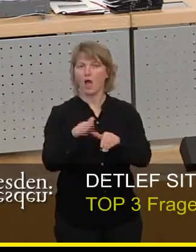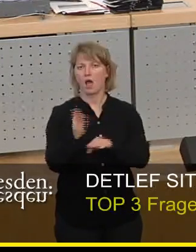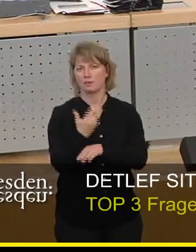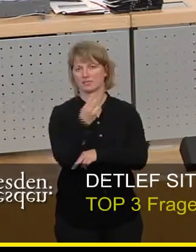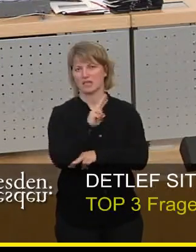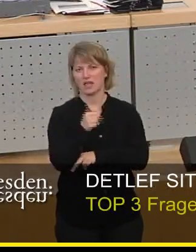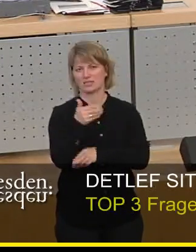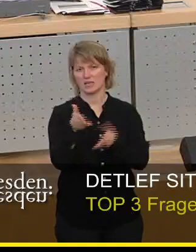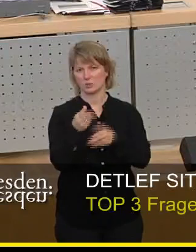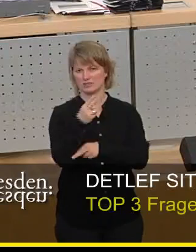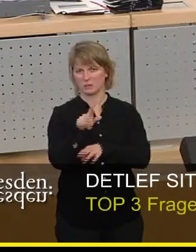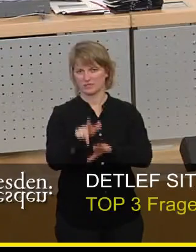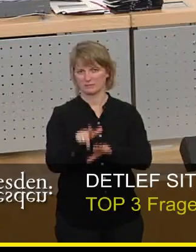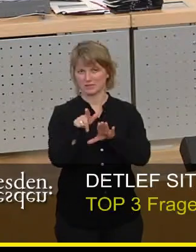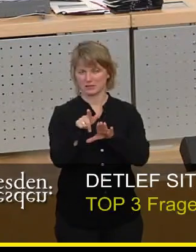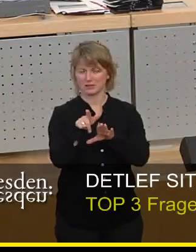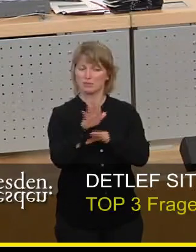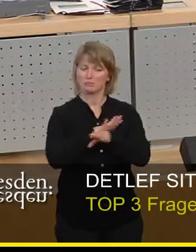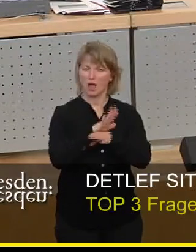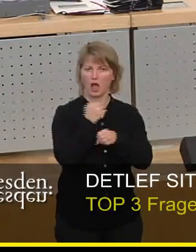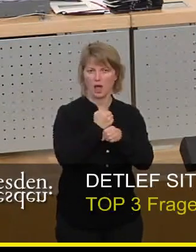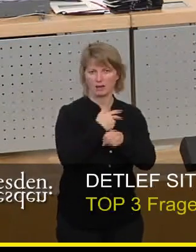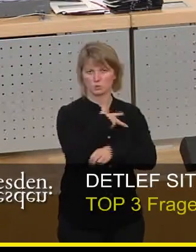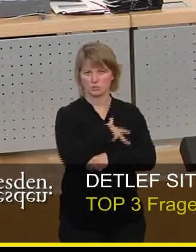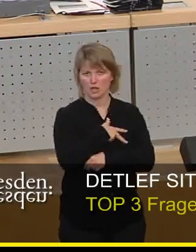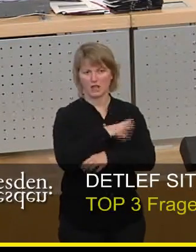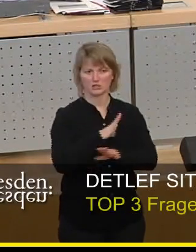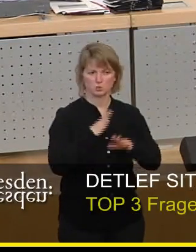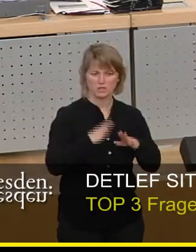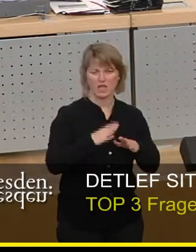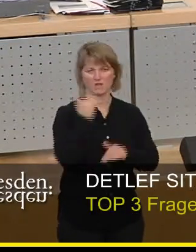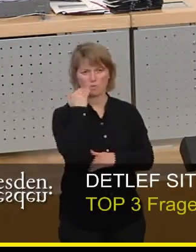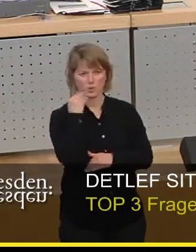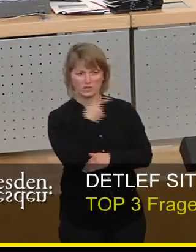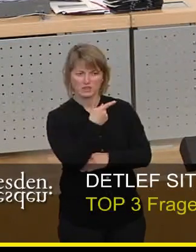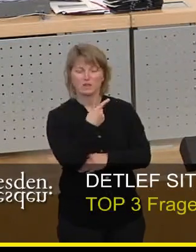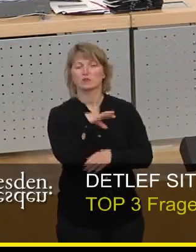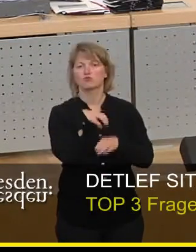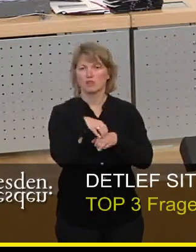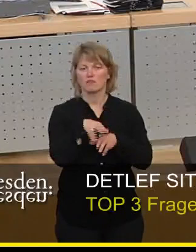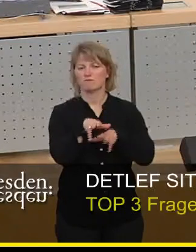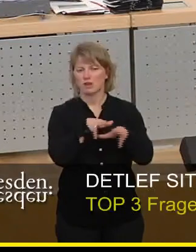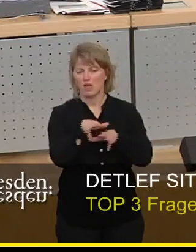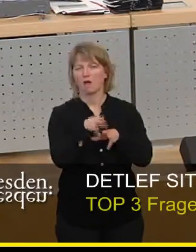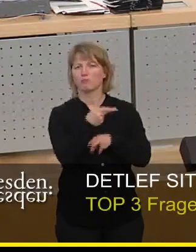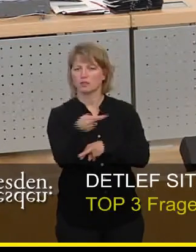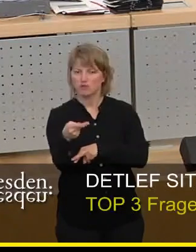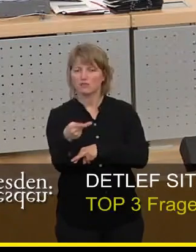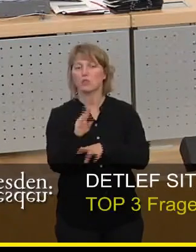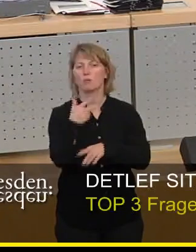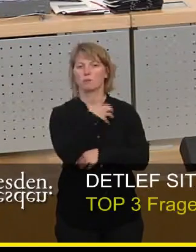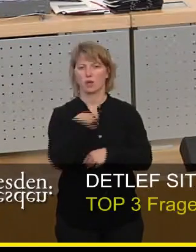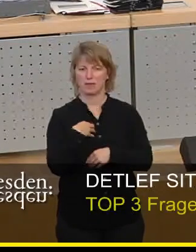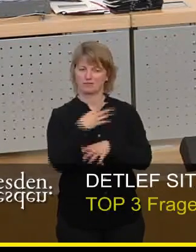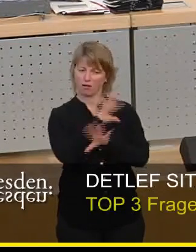Recht, Arbeits-, Soziales, Gesundheit und Wohnen, Stadtentwicklung, Bau, Verkehr und Liegenschaften sowie des Oberbürgermeisterbereichs angehörten, hat